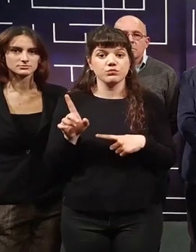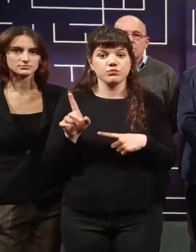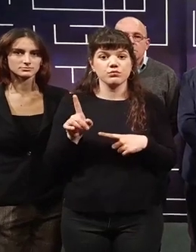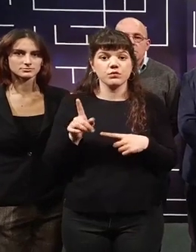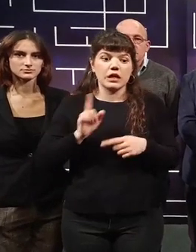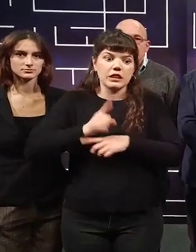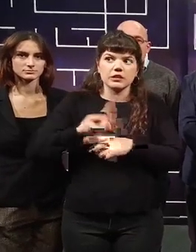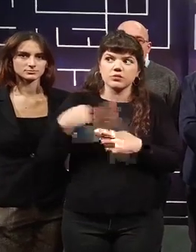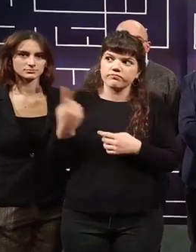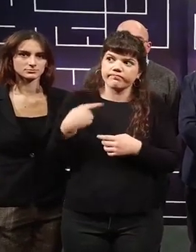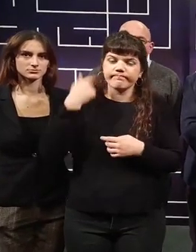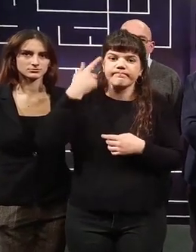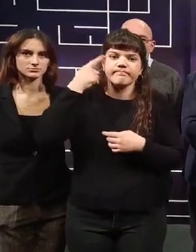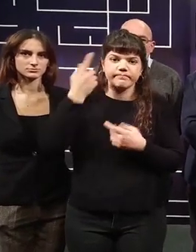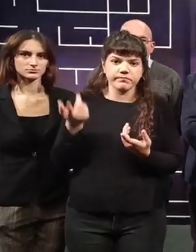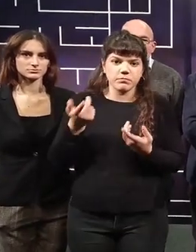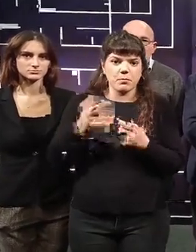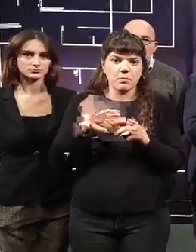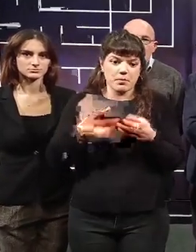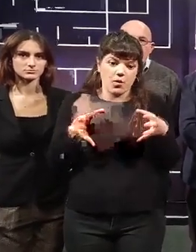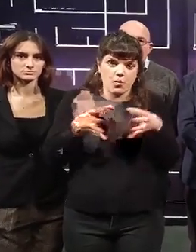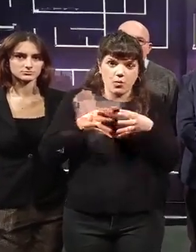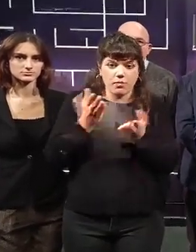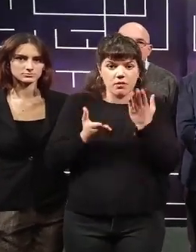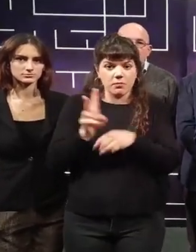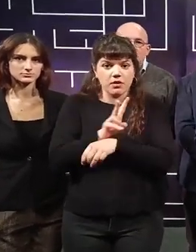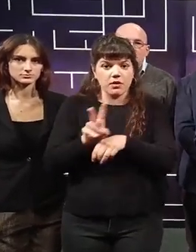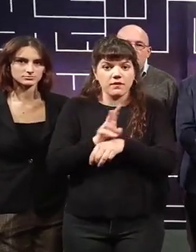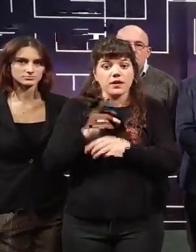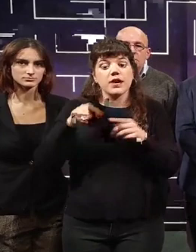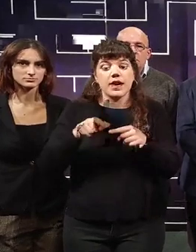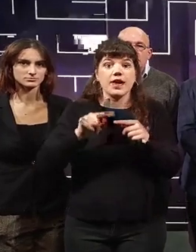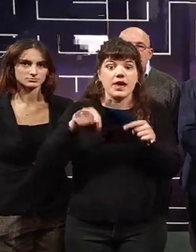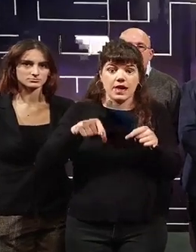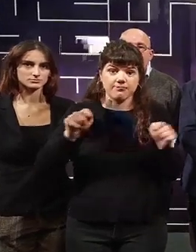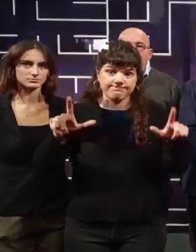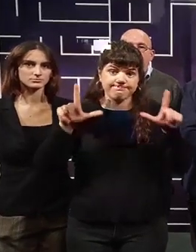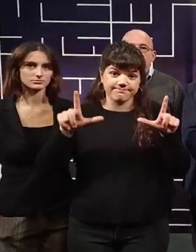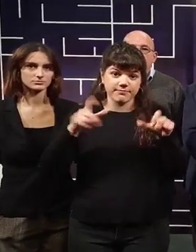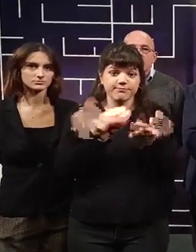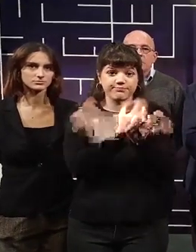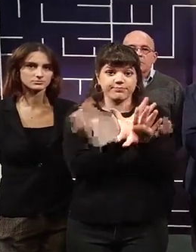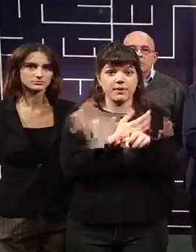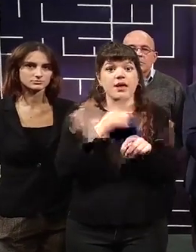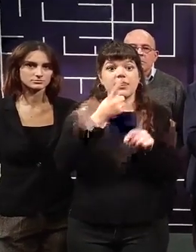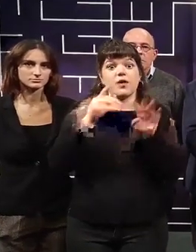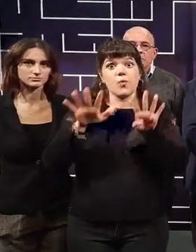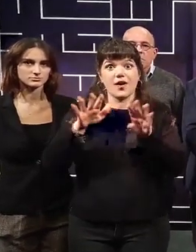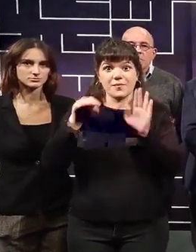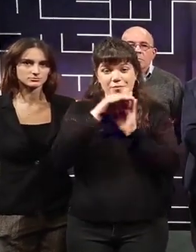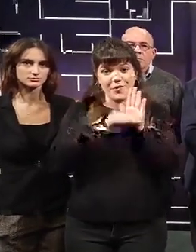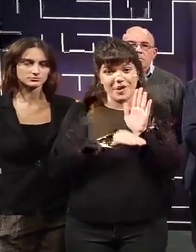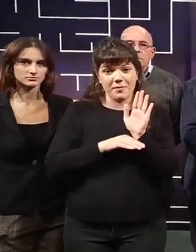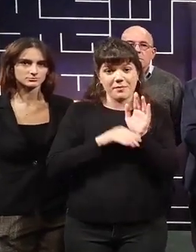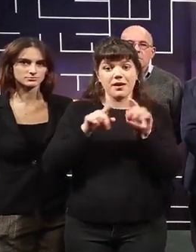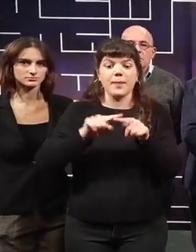decisión que hemos tomado en conjunto del equipo de legítima defensa es emitir el programa de legítima defensa el número 19